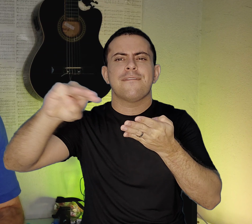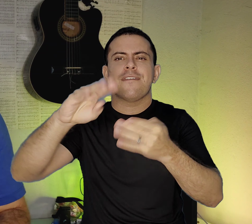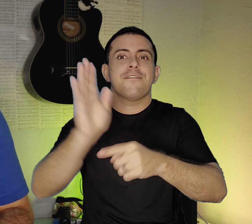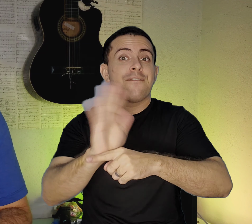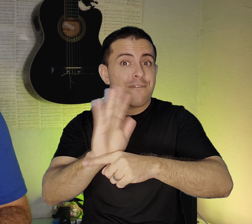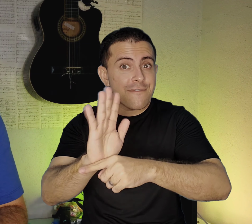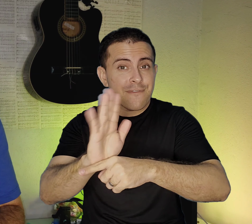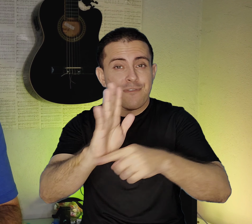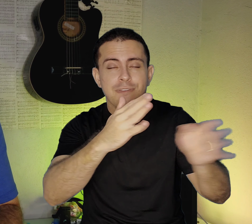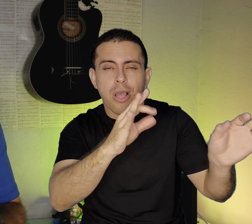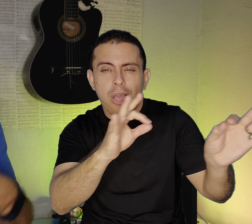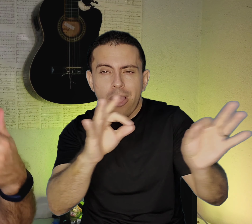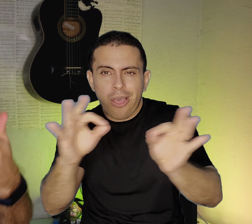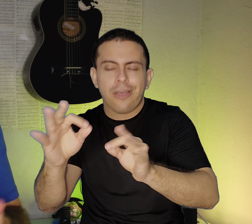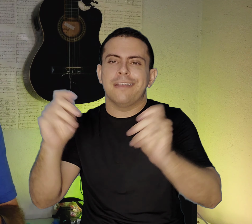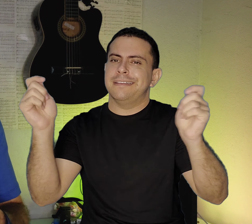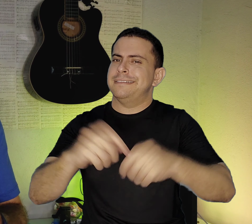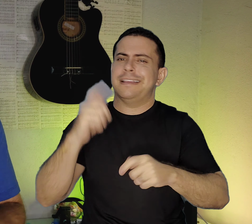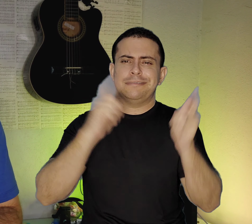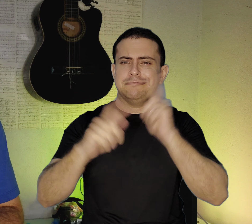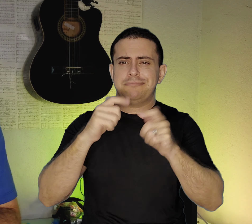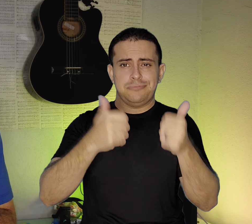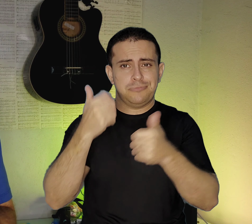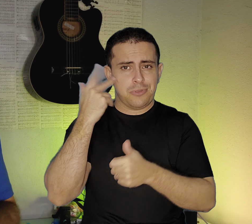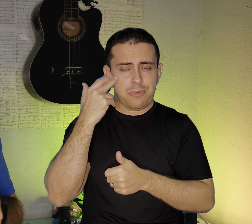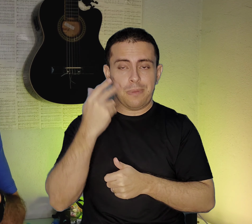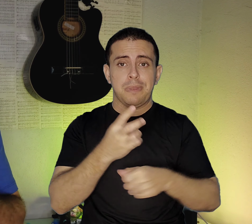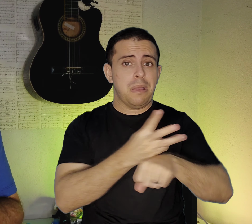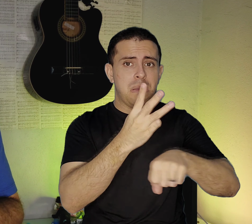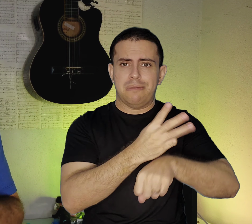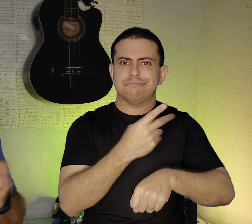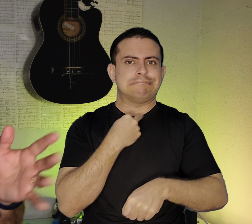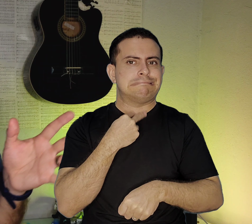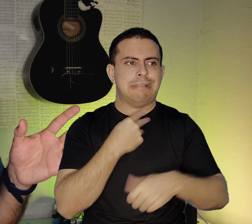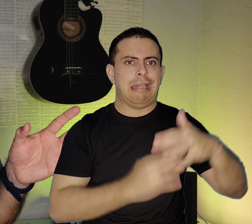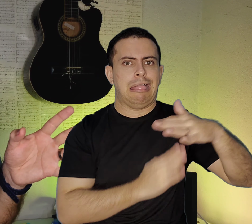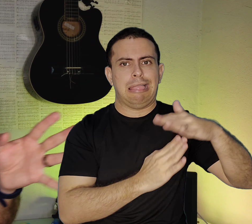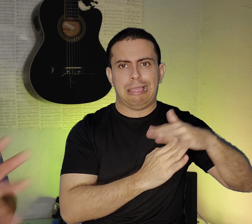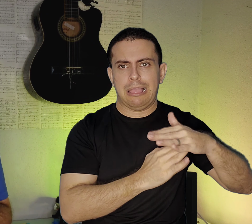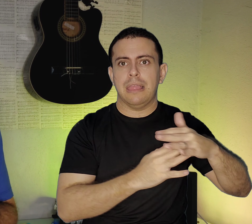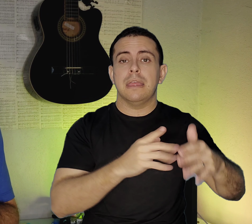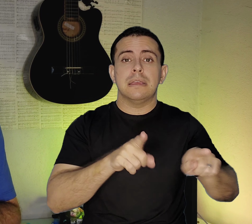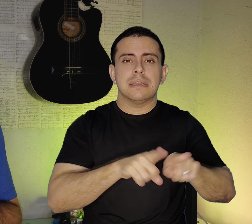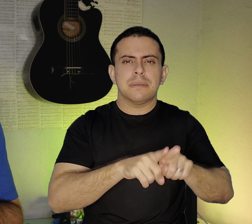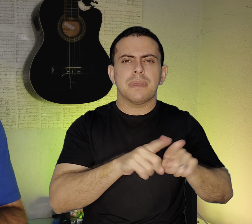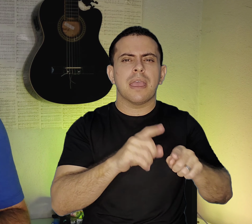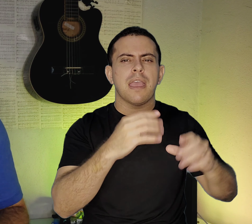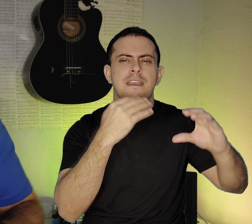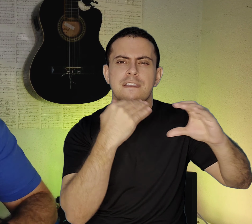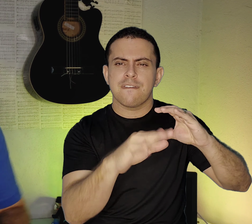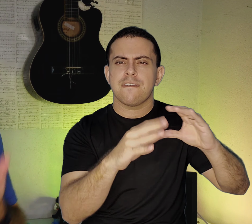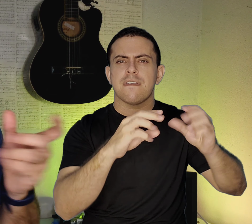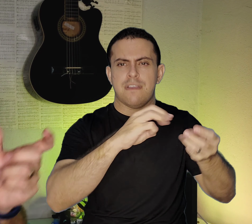ali para a pessoa E vai de boa Enquanto no WhatsApp não Ele limita e também ele comprime muito os